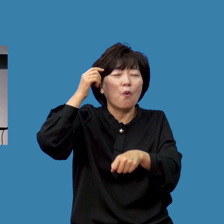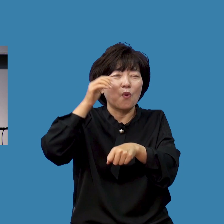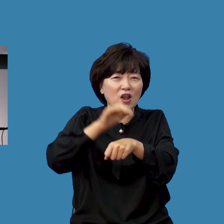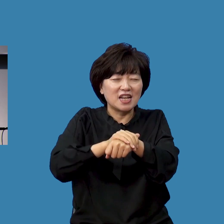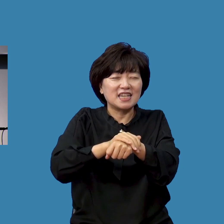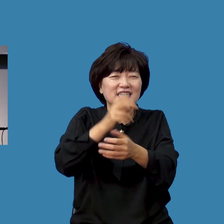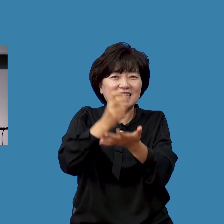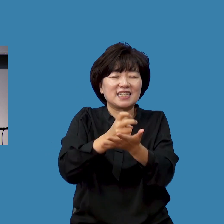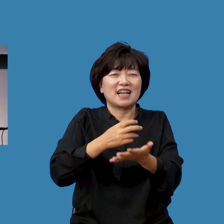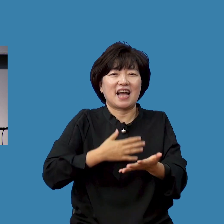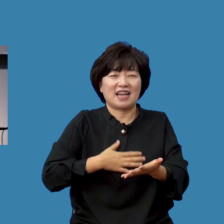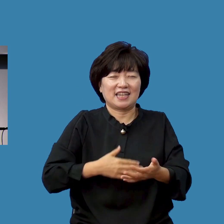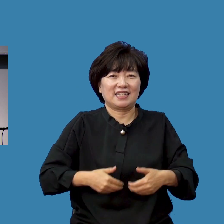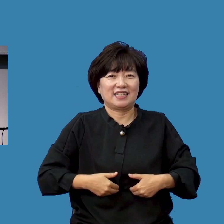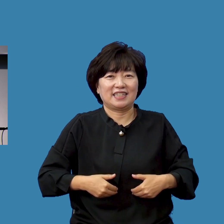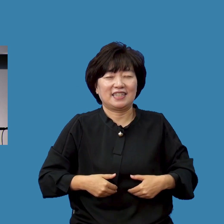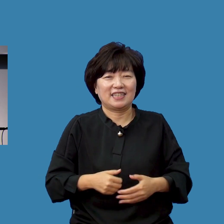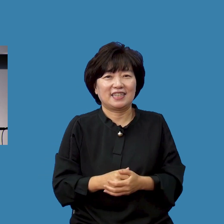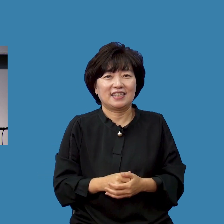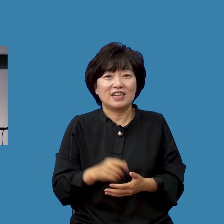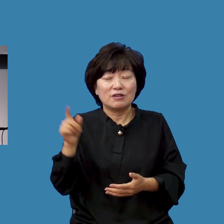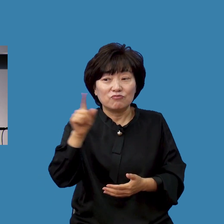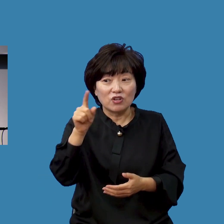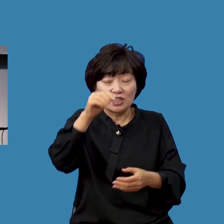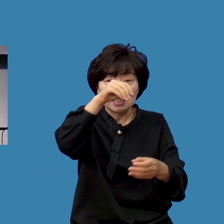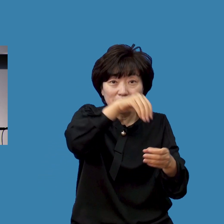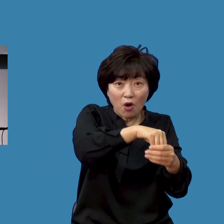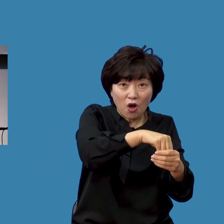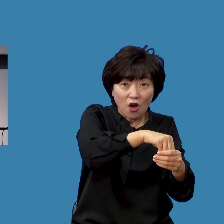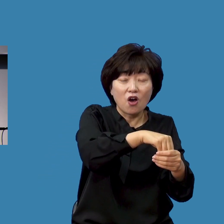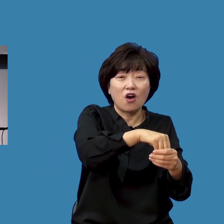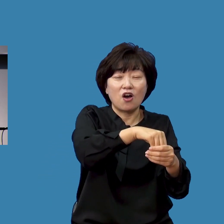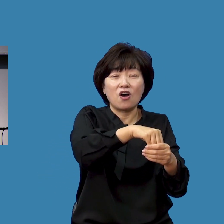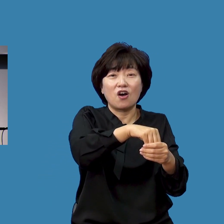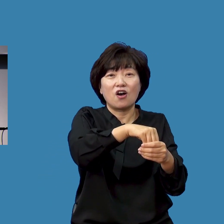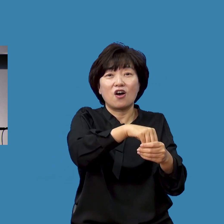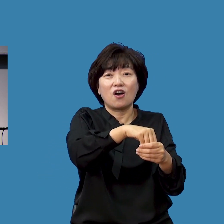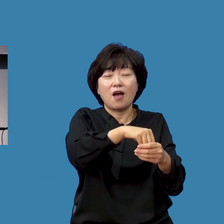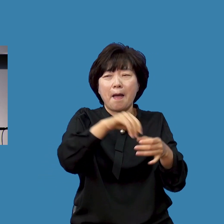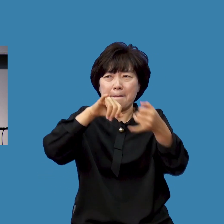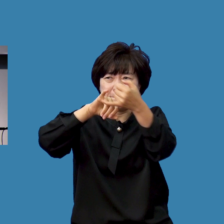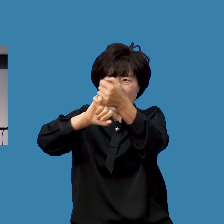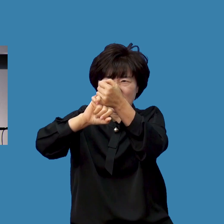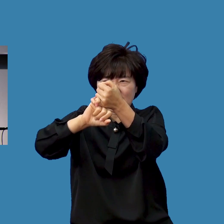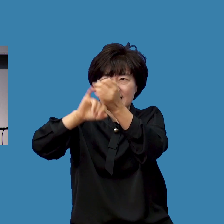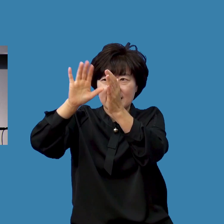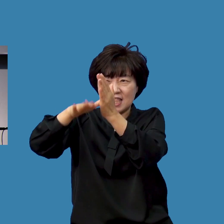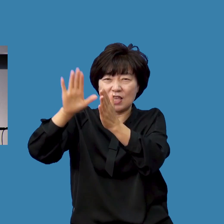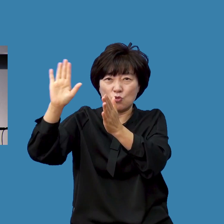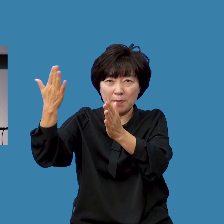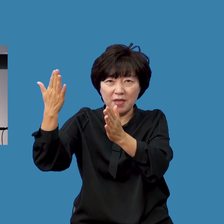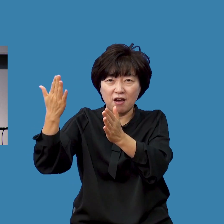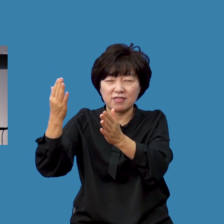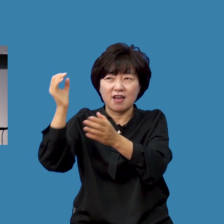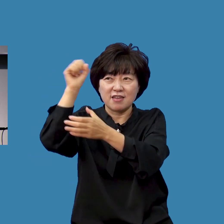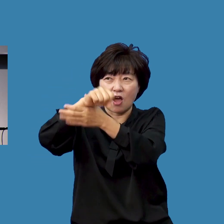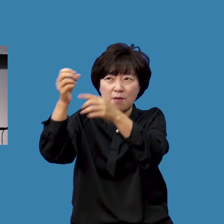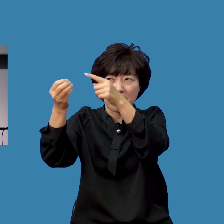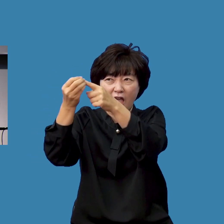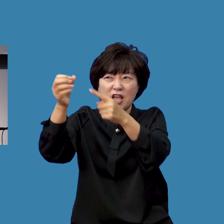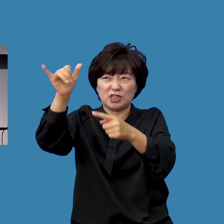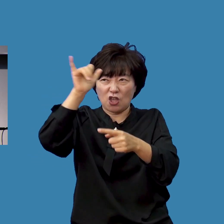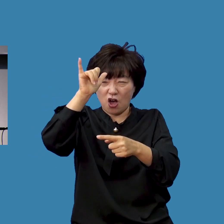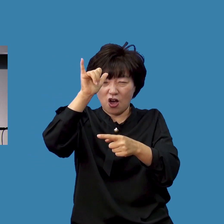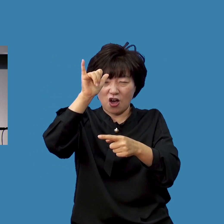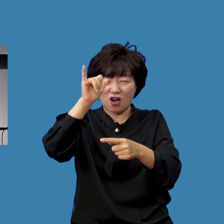아셔야 됩니다. 영적인 원리는 뭐예요? 무엇인가를 심었어. 그럼 어떻게 되는 거예요? 반드시 때가 되면